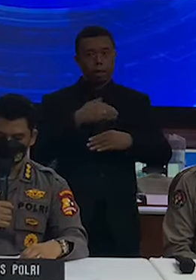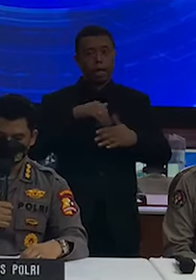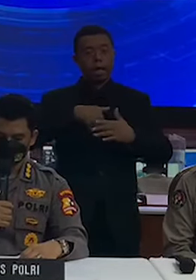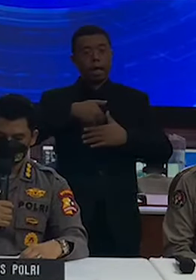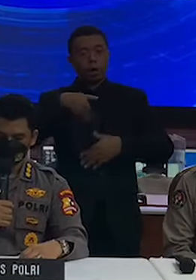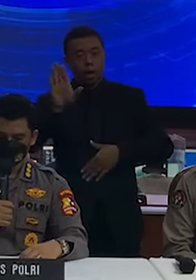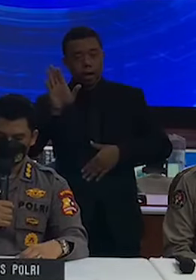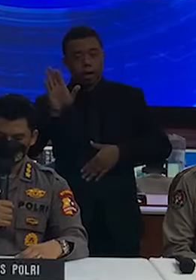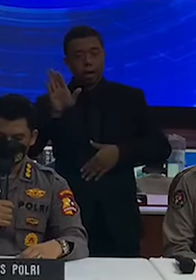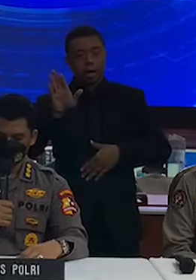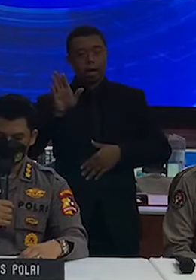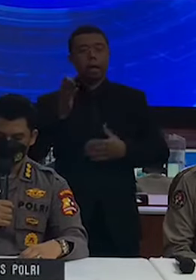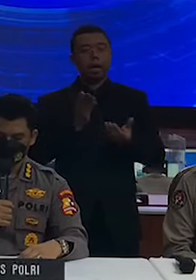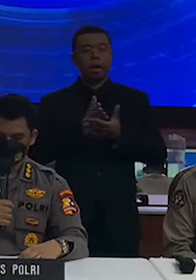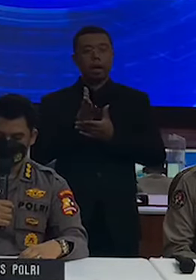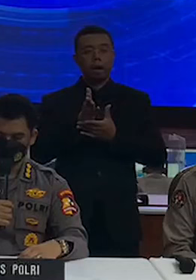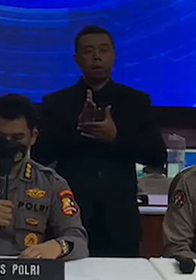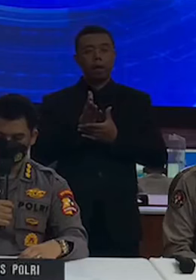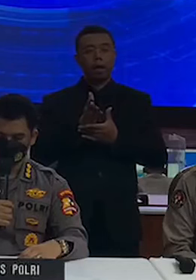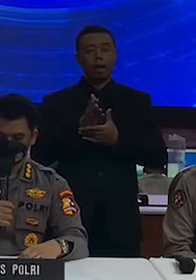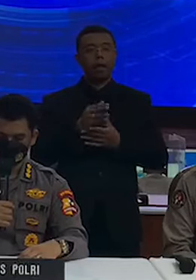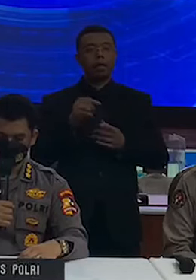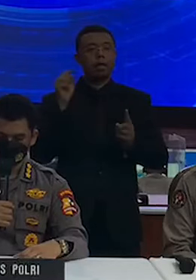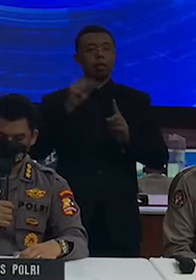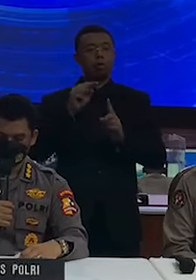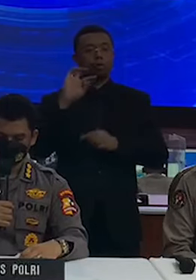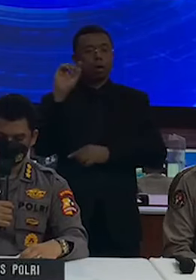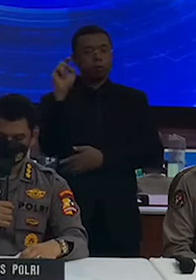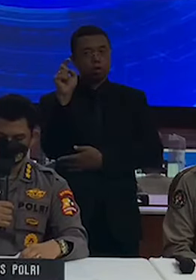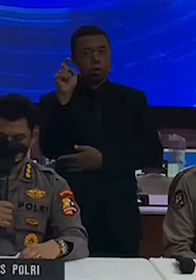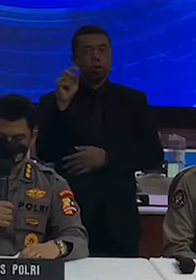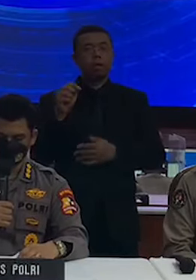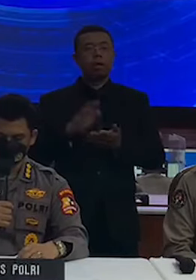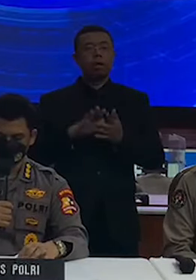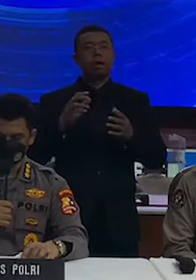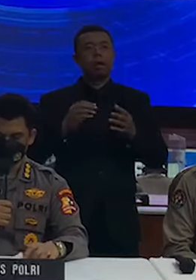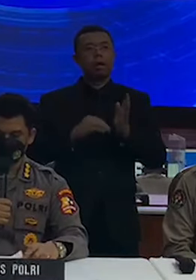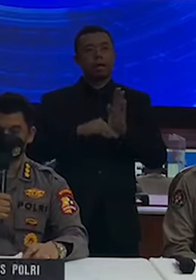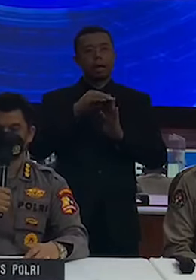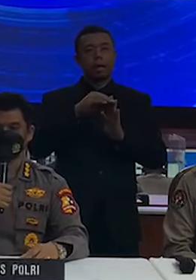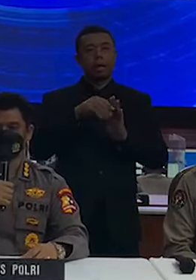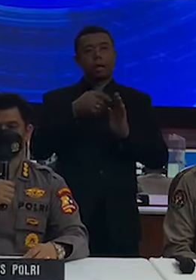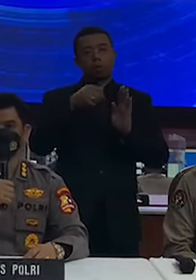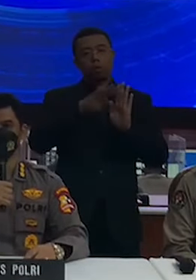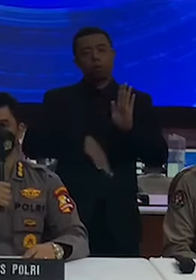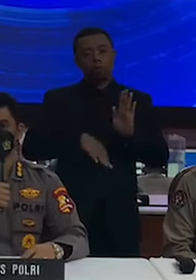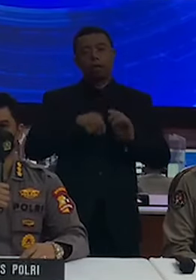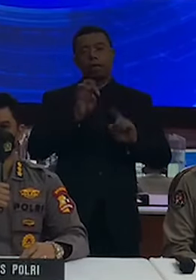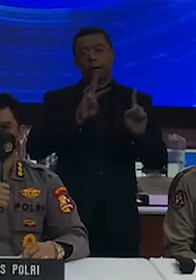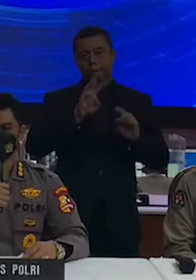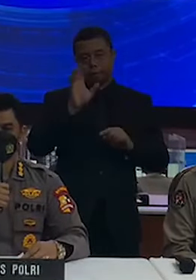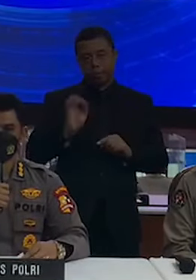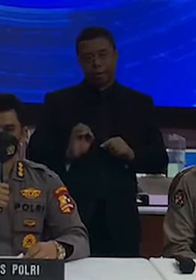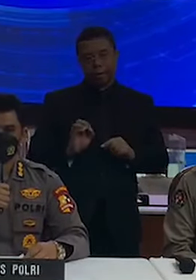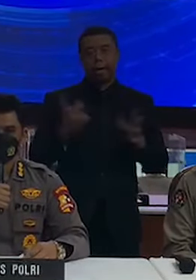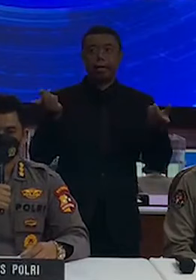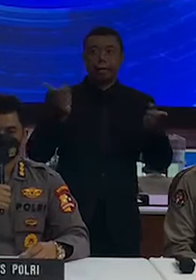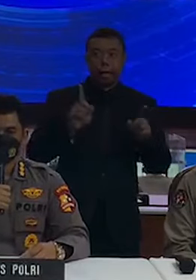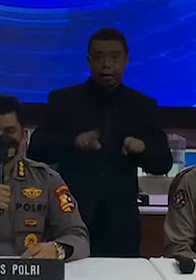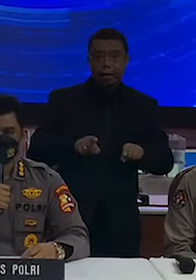keluar melalui gerbang tol Ciawi arah Puncak mengalami penurunan sebesar 13%.